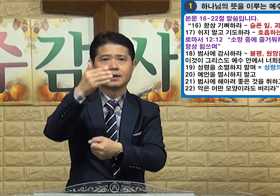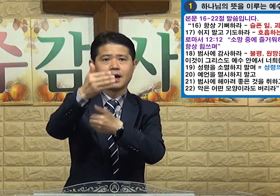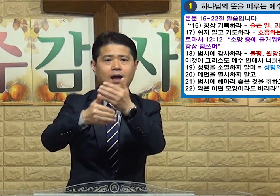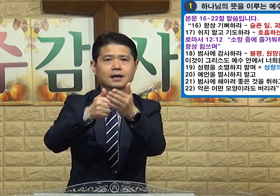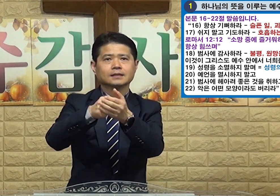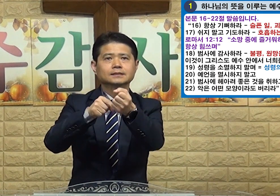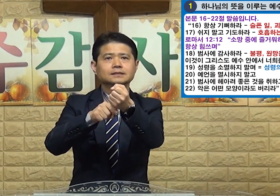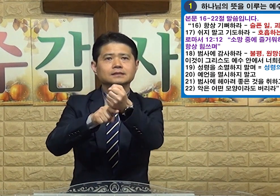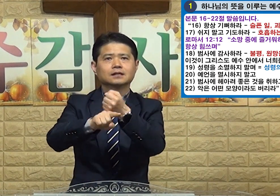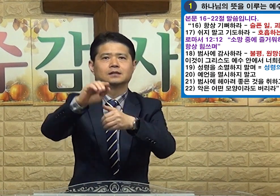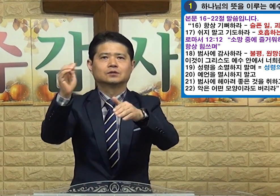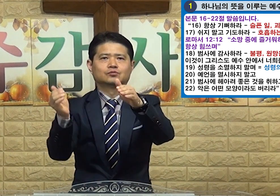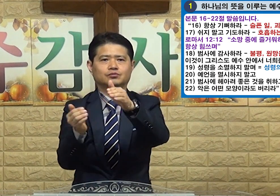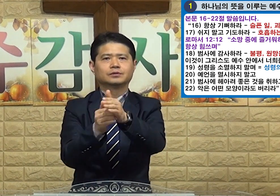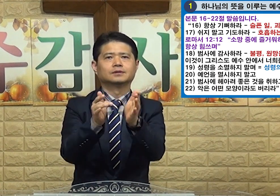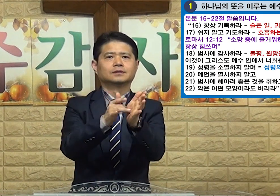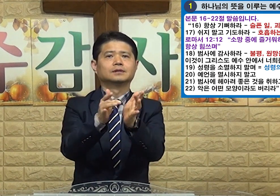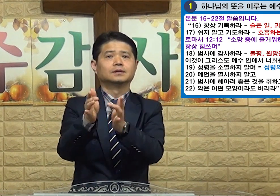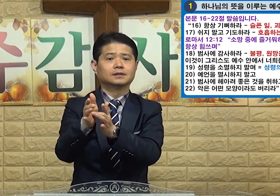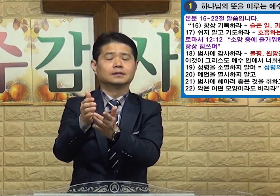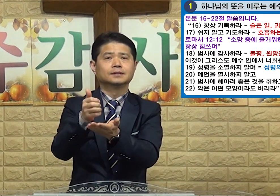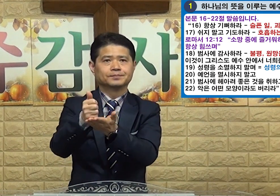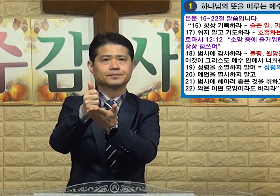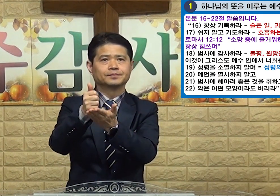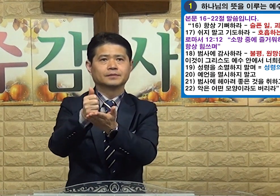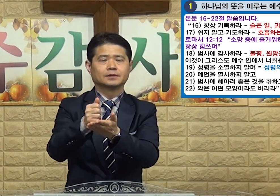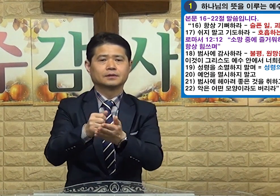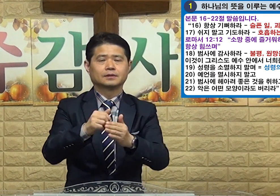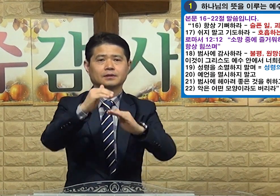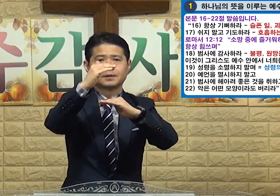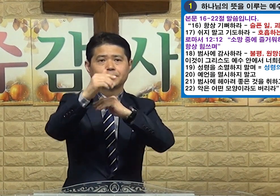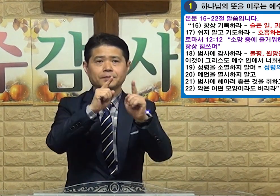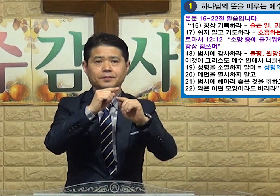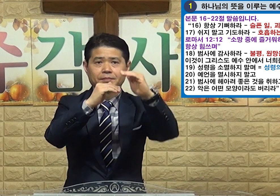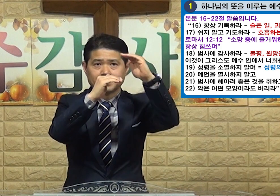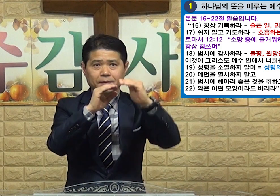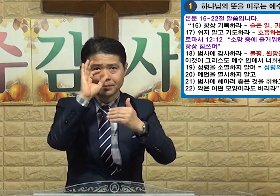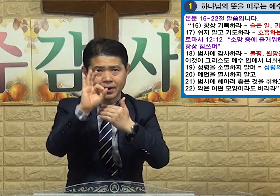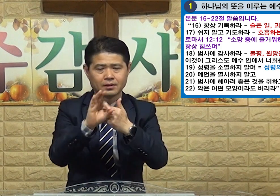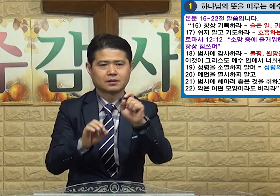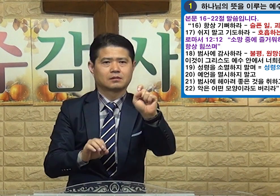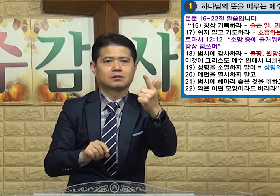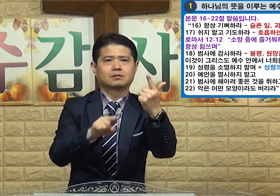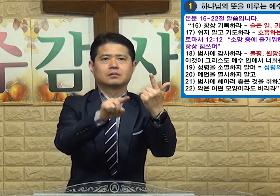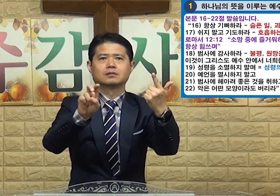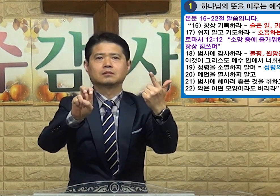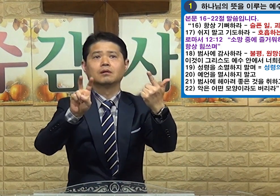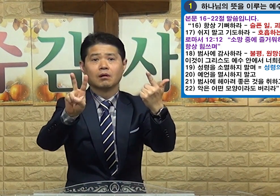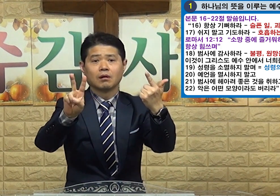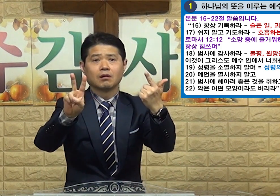첫 번째는 하나님의 뜻을 이루시는 예수님입니다. 본문이 말씀을 보면